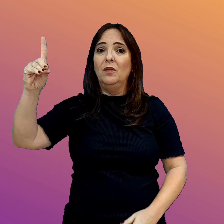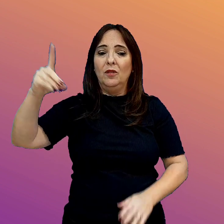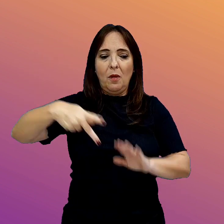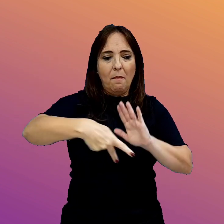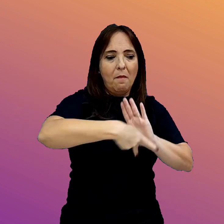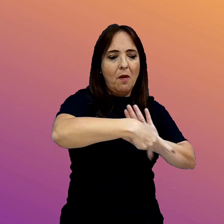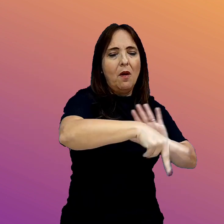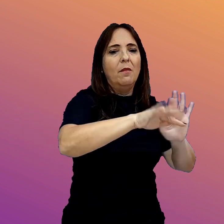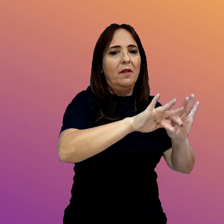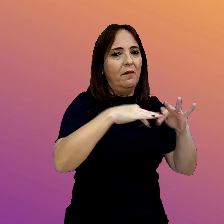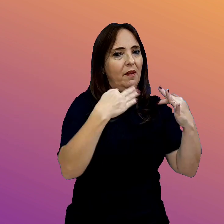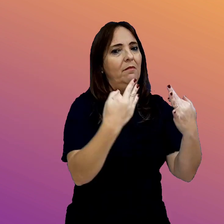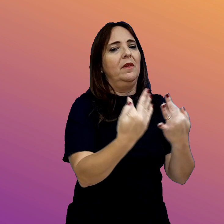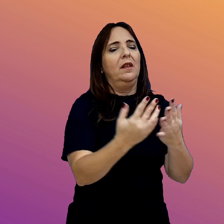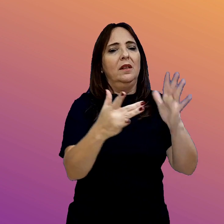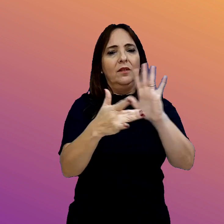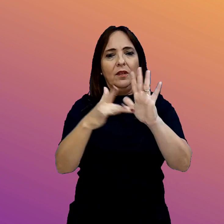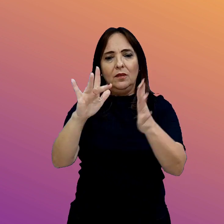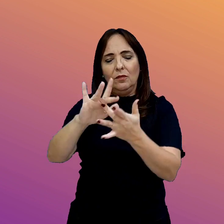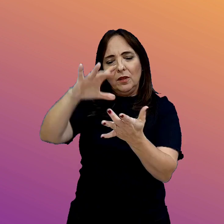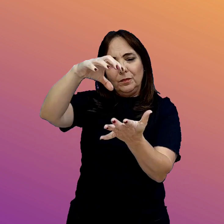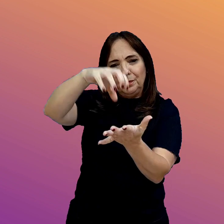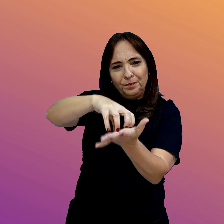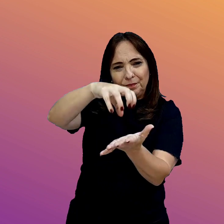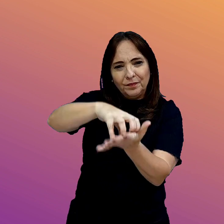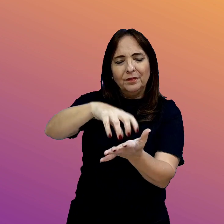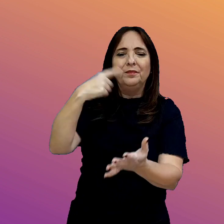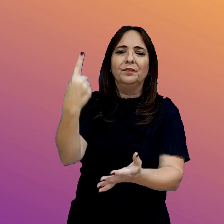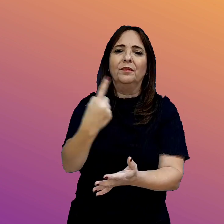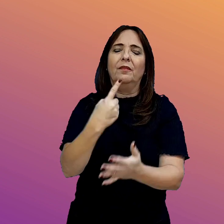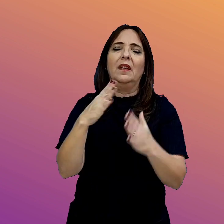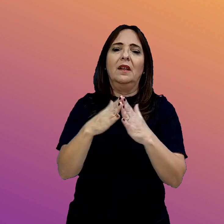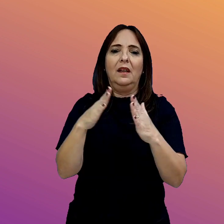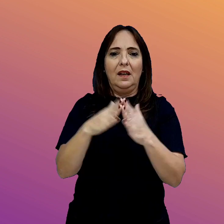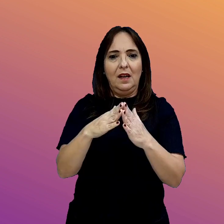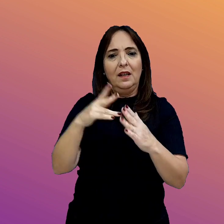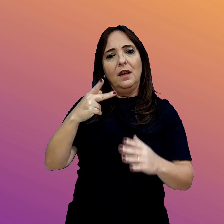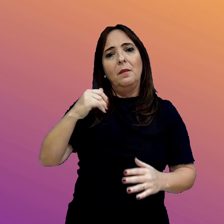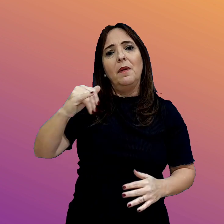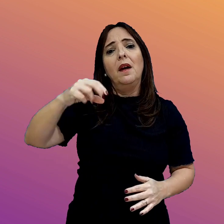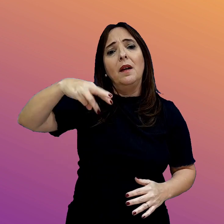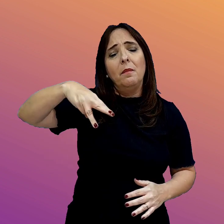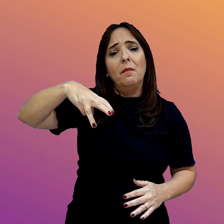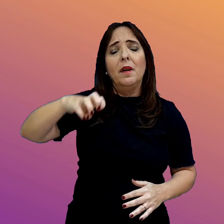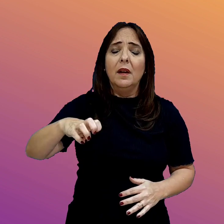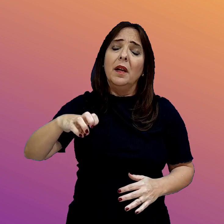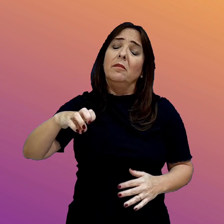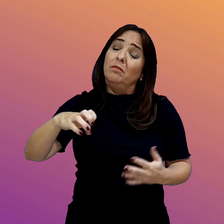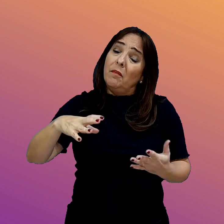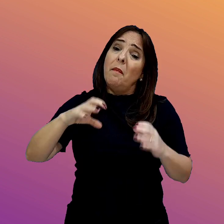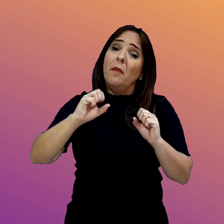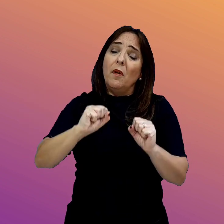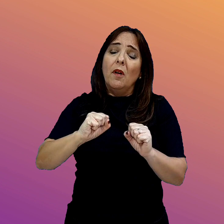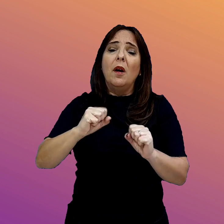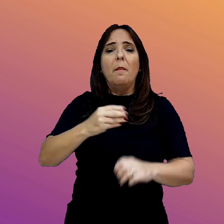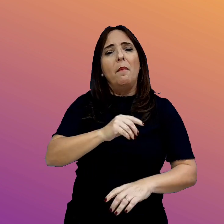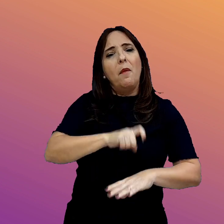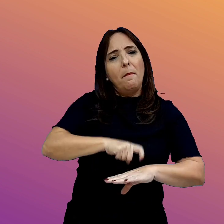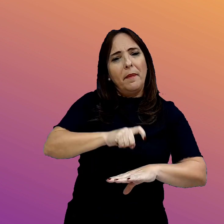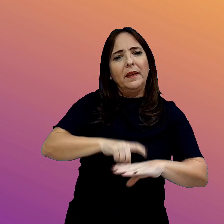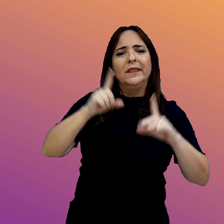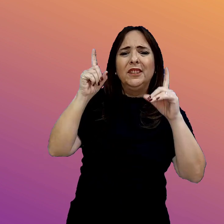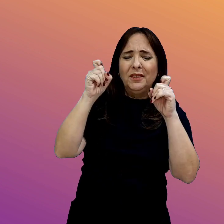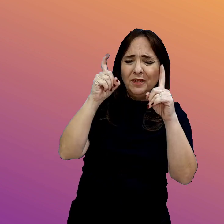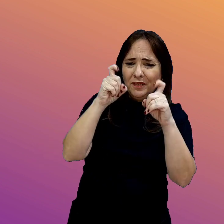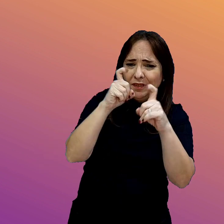você, pai e mãe, que ouve a gente nesse momento, às vezes você está vivendo um momento difícil no seu lar, com seu filho, adolescente. Há esperança,